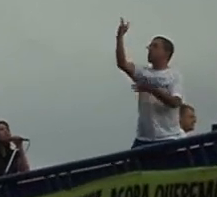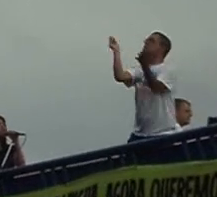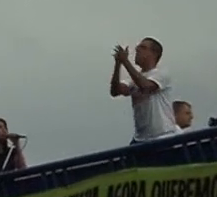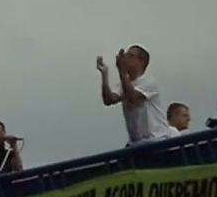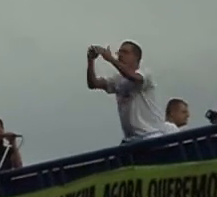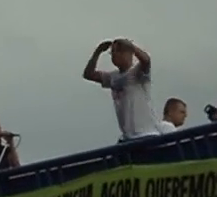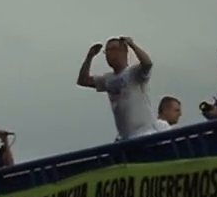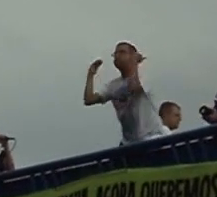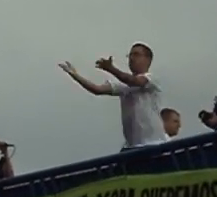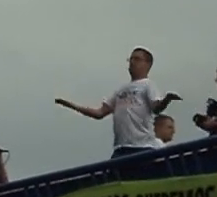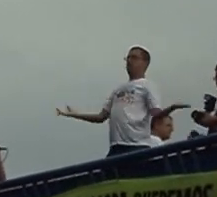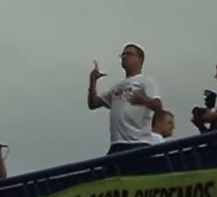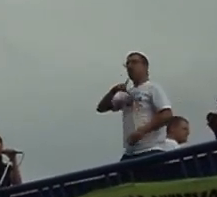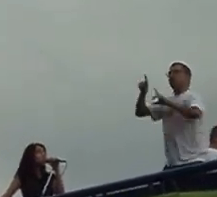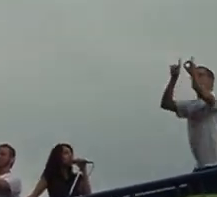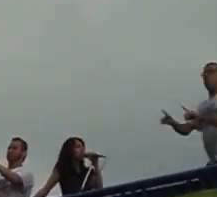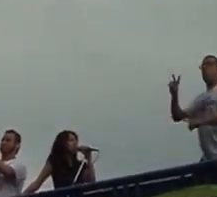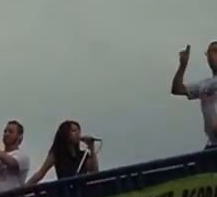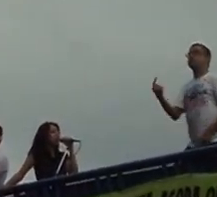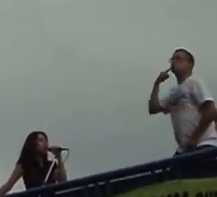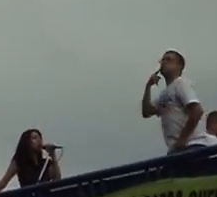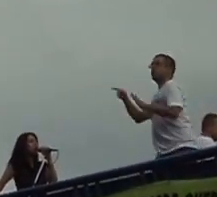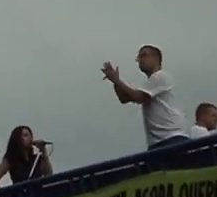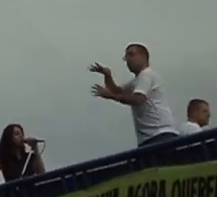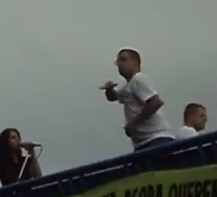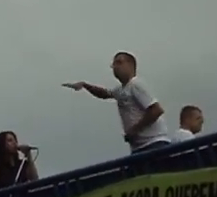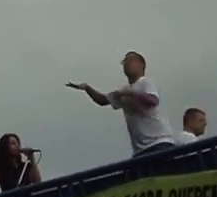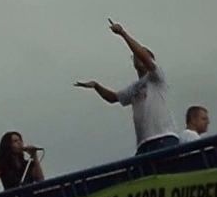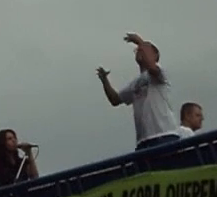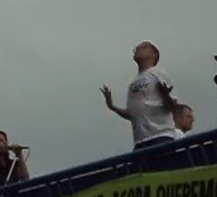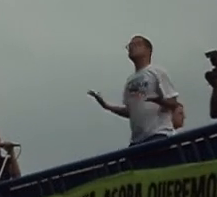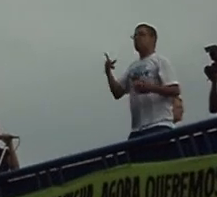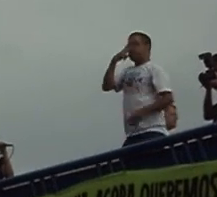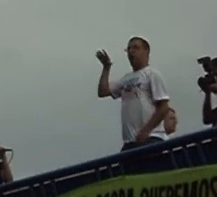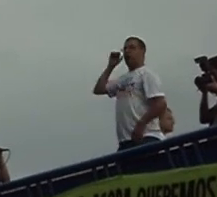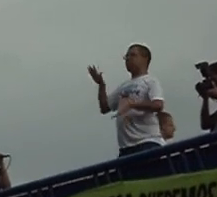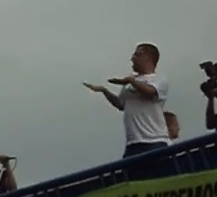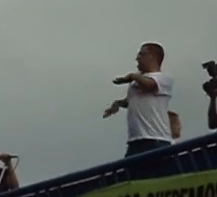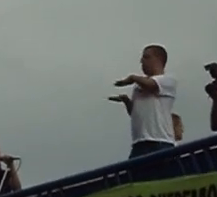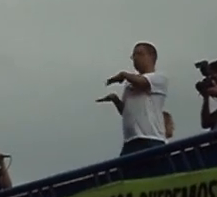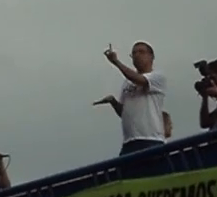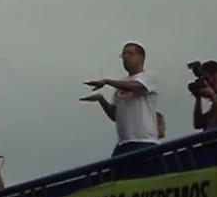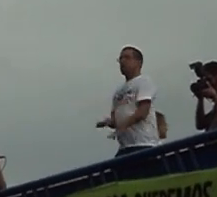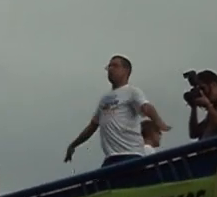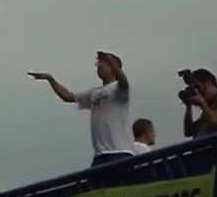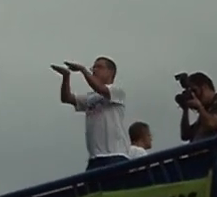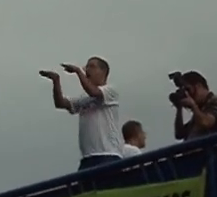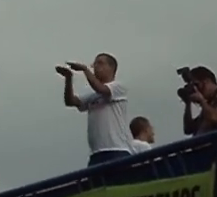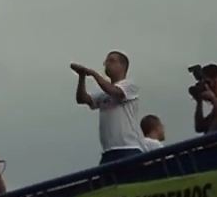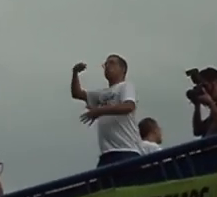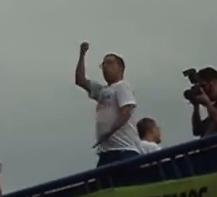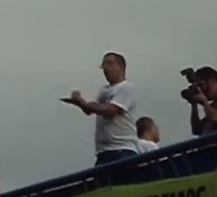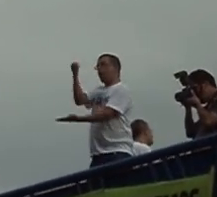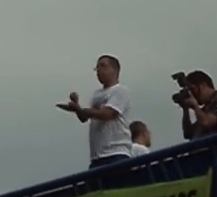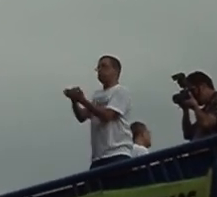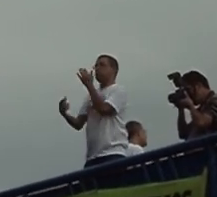autoridades. Fora essas pessoas que não nos respeitaram o nosso direito humano linguístico, o direito humano linguístico da comunidade surda. O que é isso?